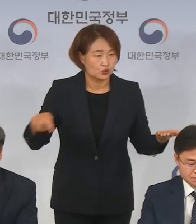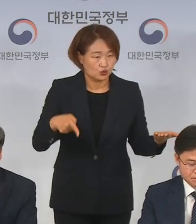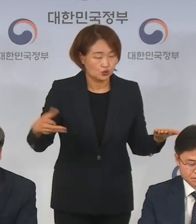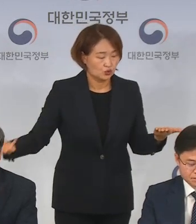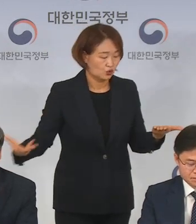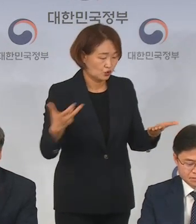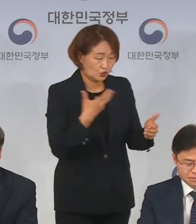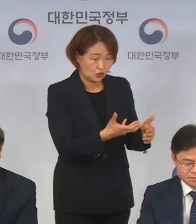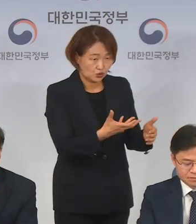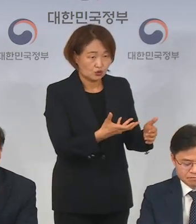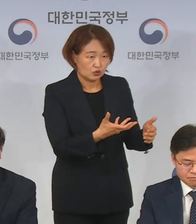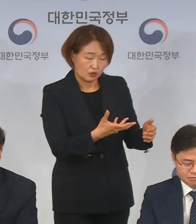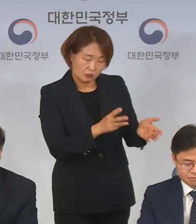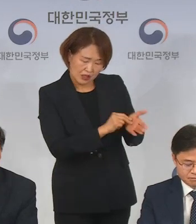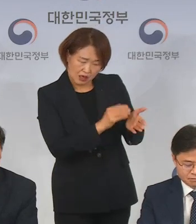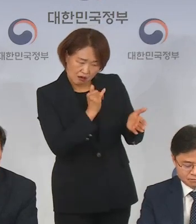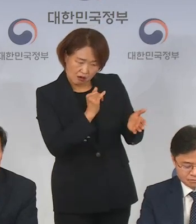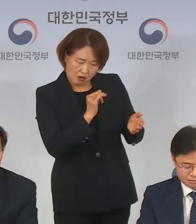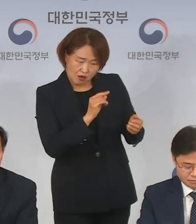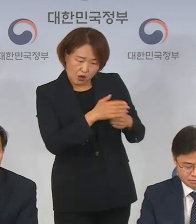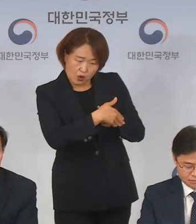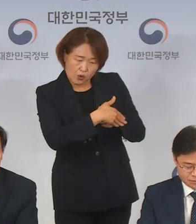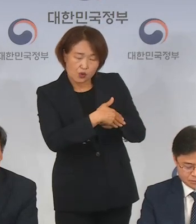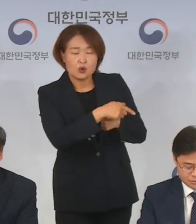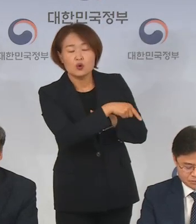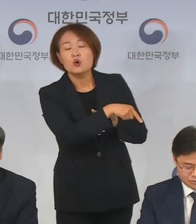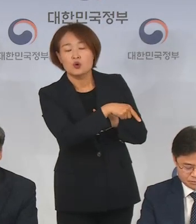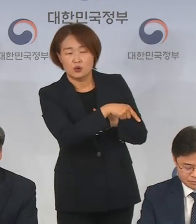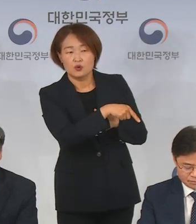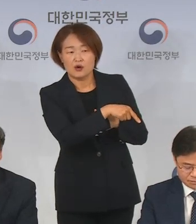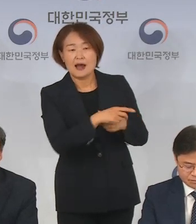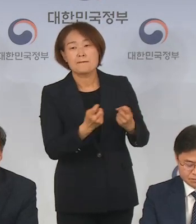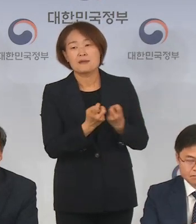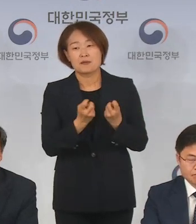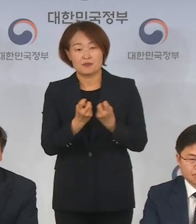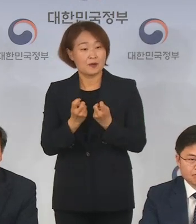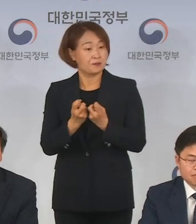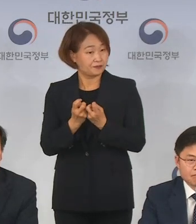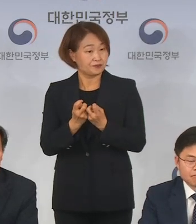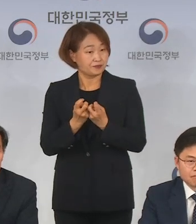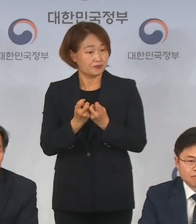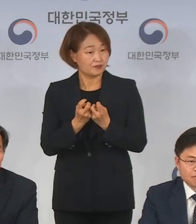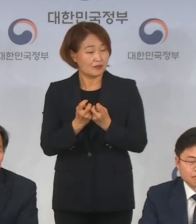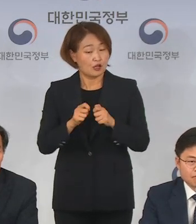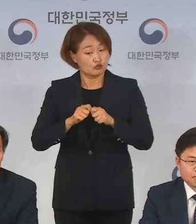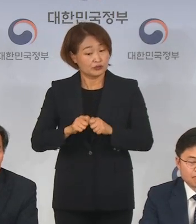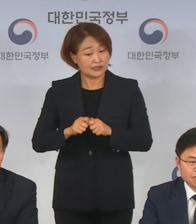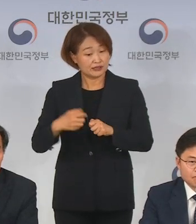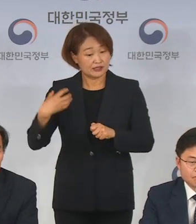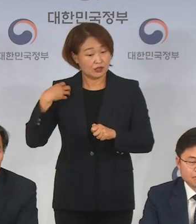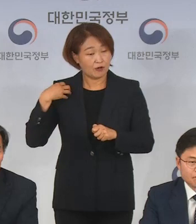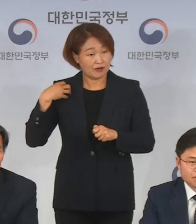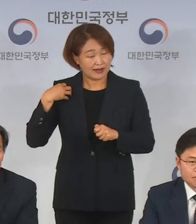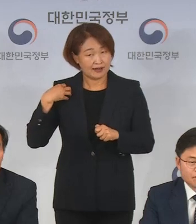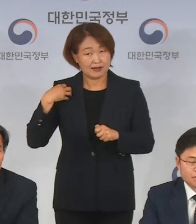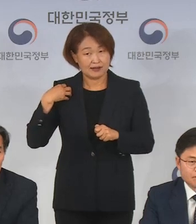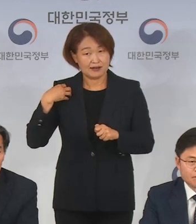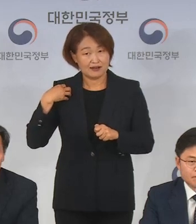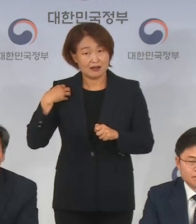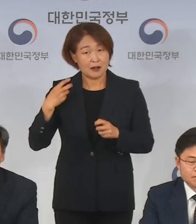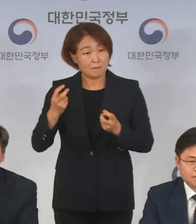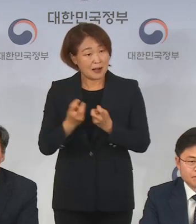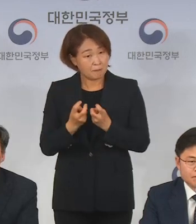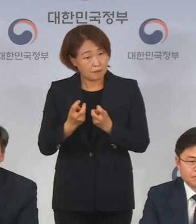더 차관점은 없는지 이렇게 도와주는 이런 역할을 하게 될 것이고요. 구체적인 역할 내지는